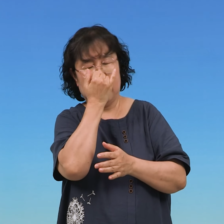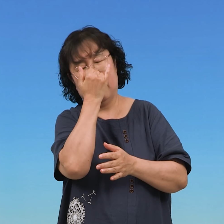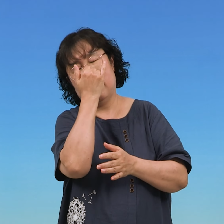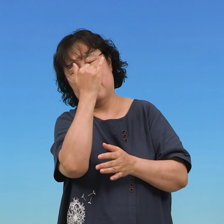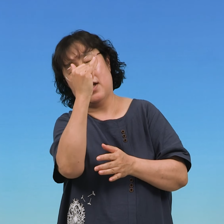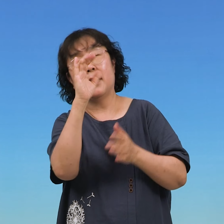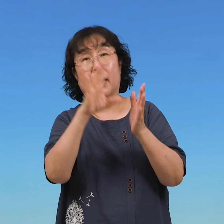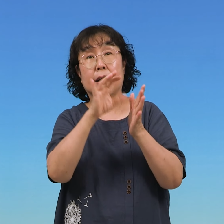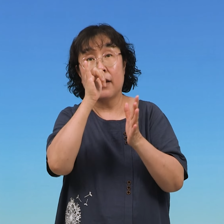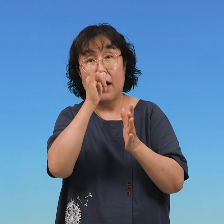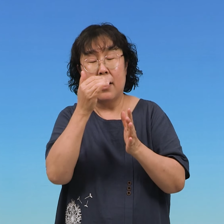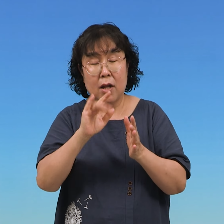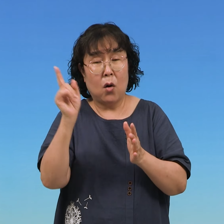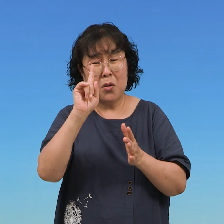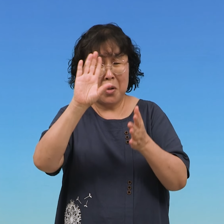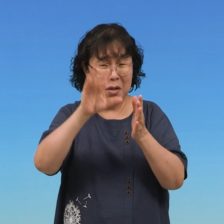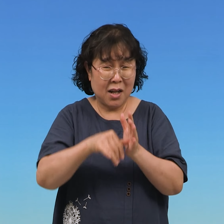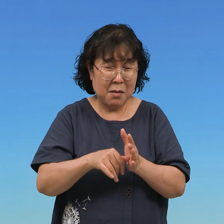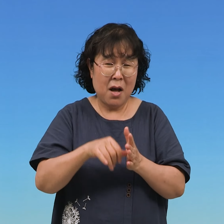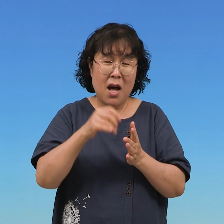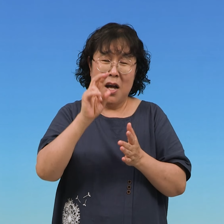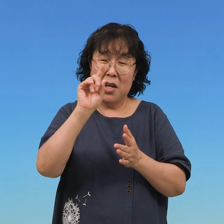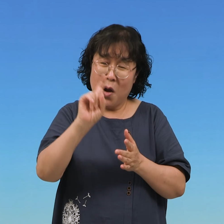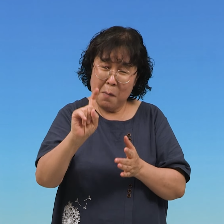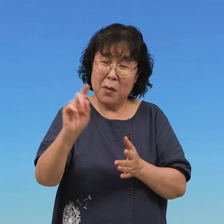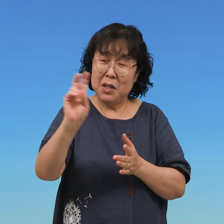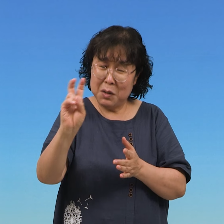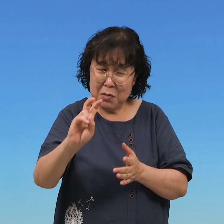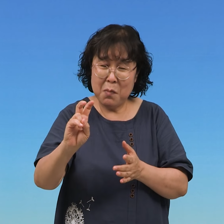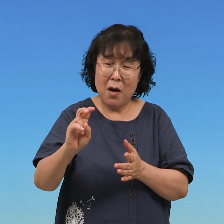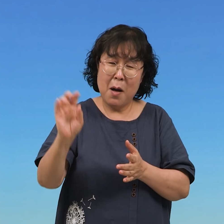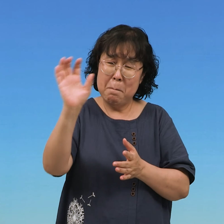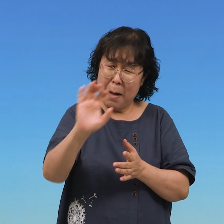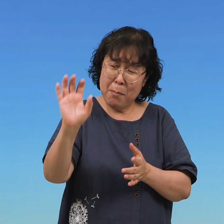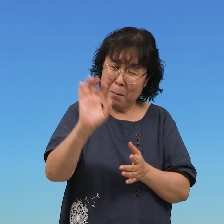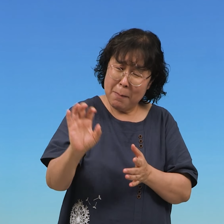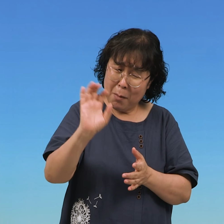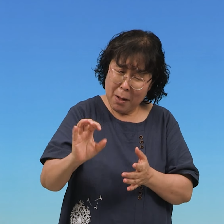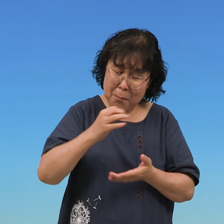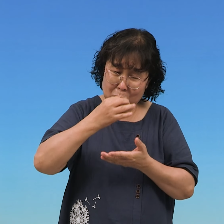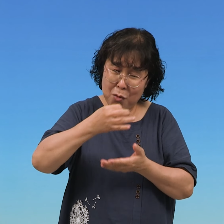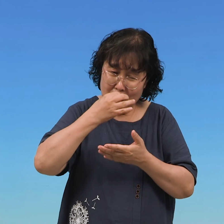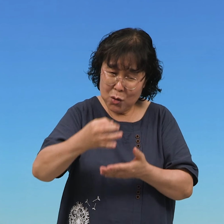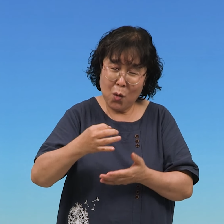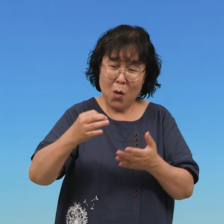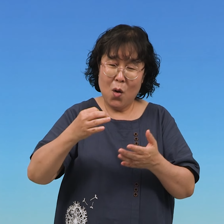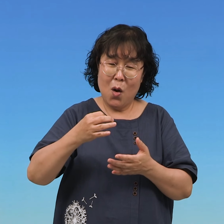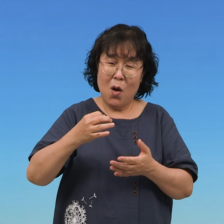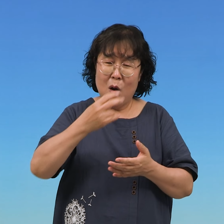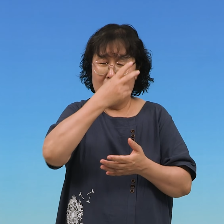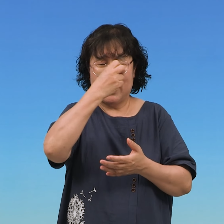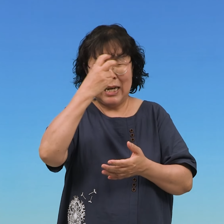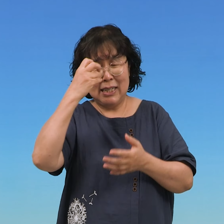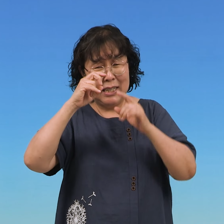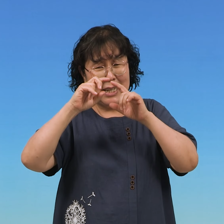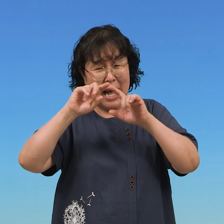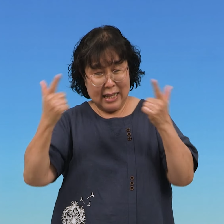애들의 특징이잖아요. 근데 어떨 때는 10번을 불러도 20번을 불러도 안 자요.